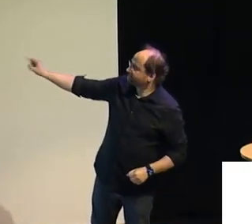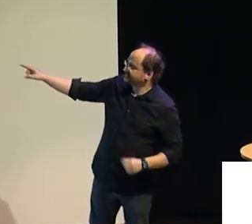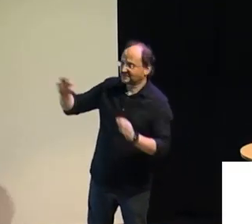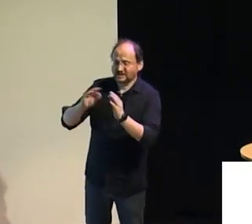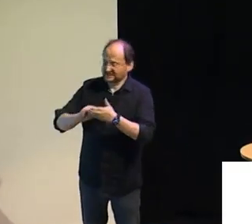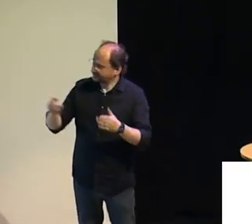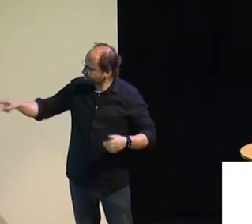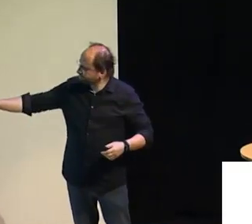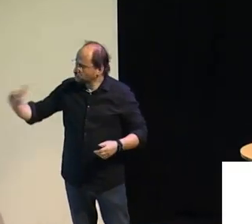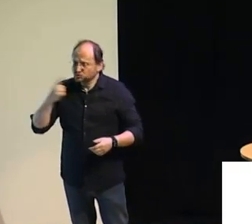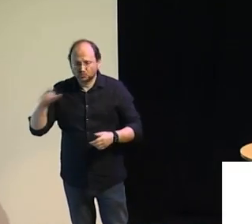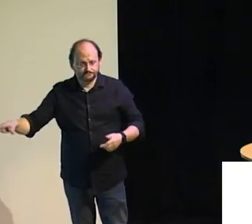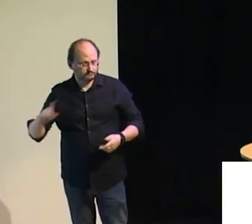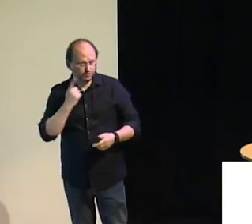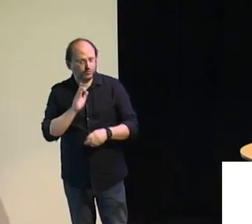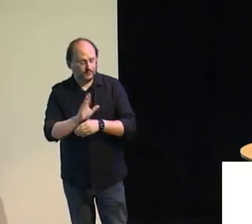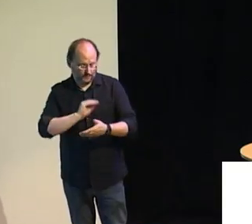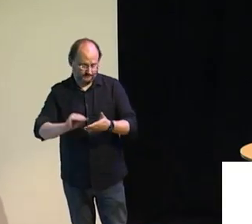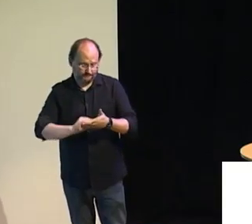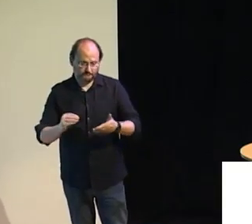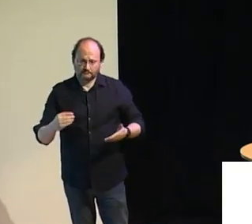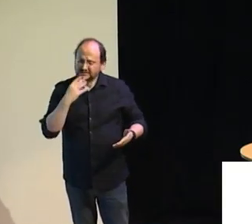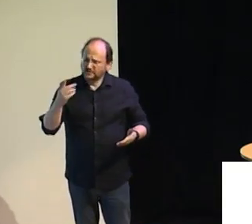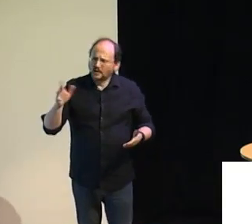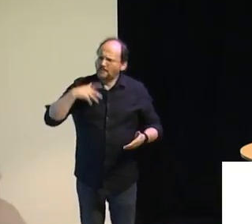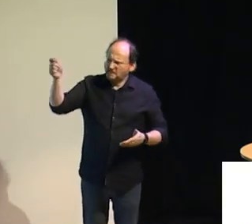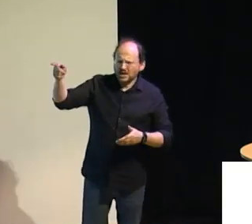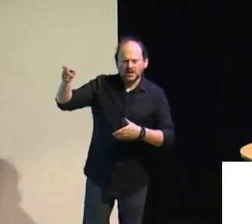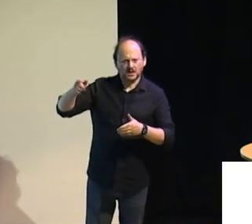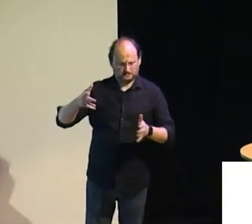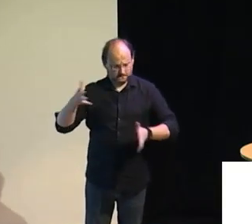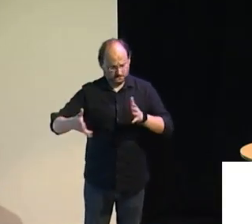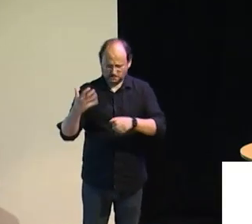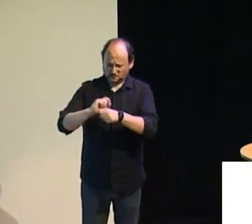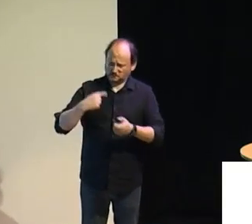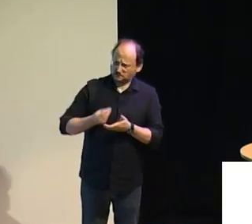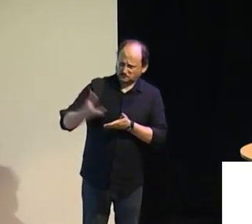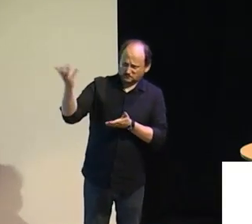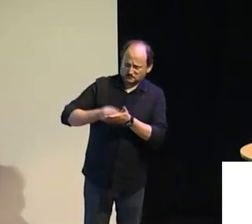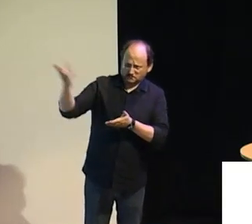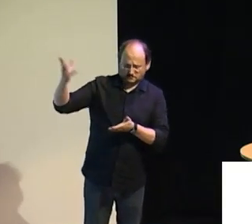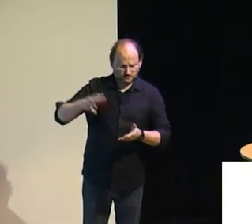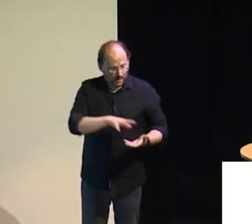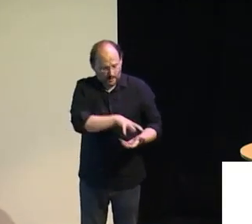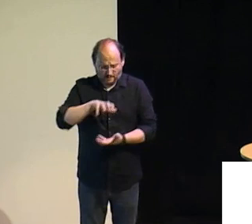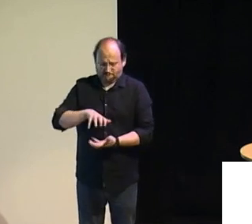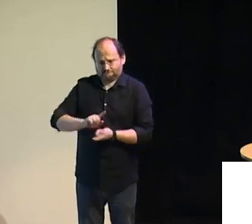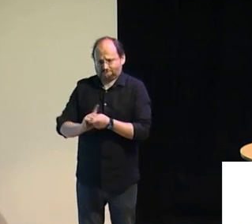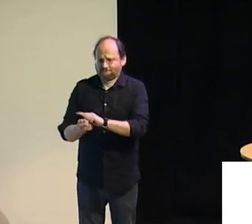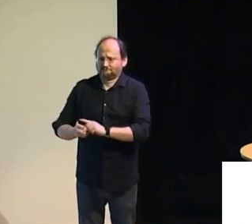signes. D'accord? Donc ça, c'est une personne sourde qui l'a écrite, cette phrase que vous avez à l'écran. Et en fait,